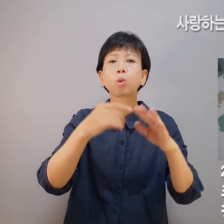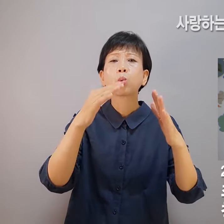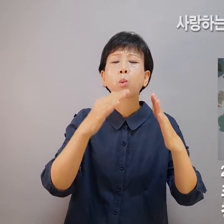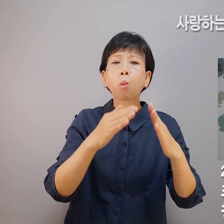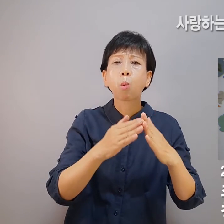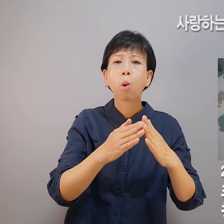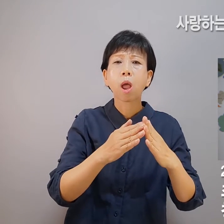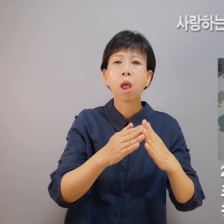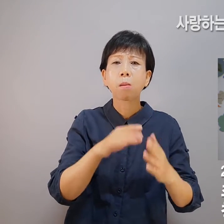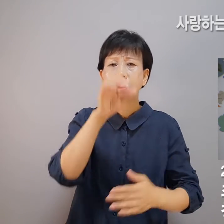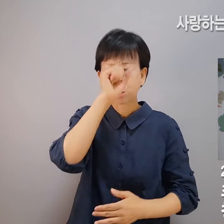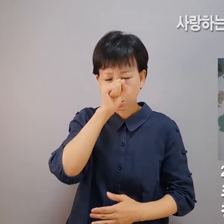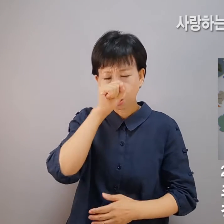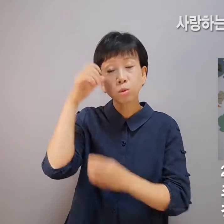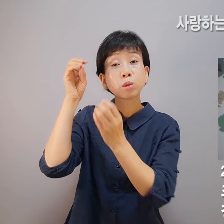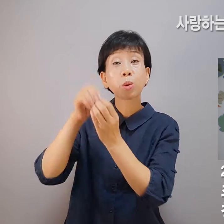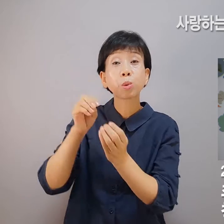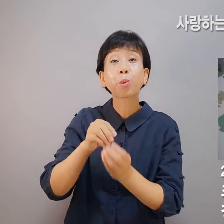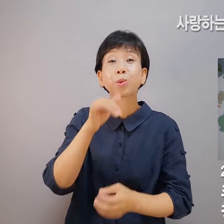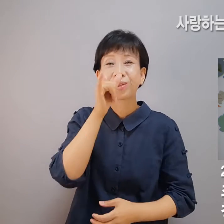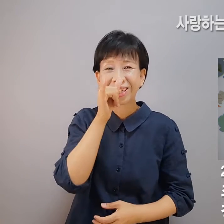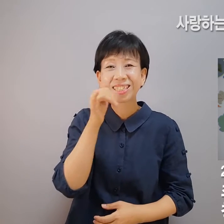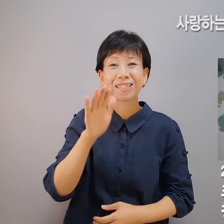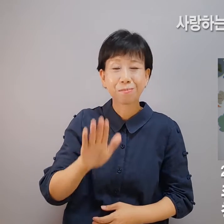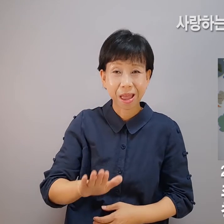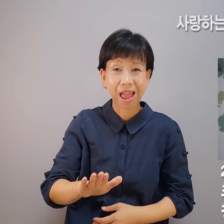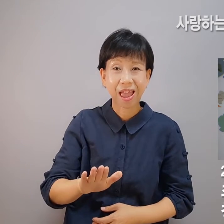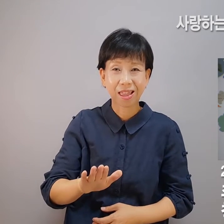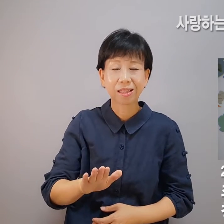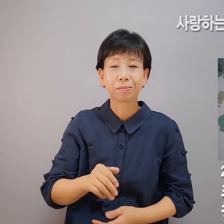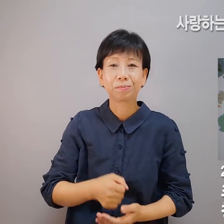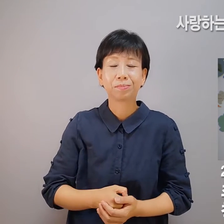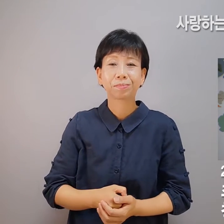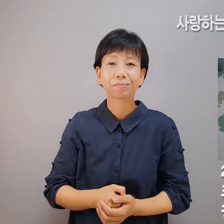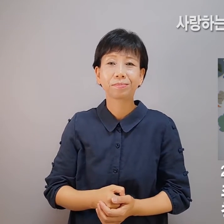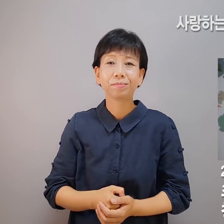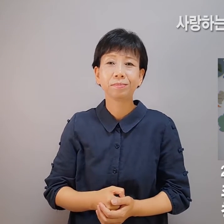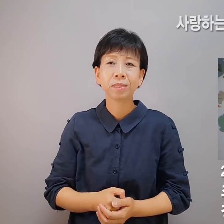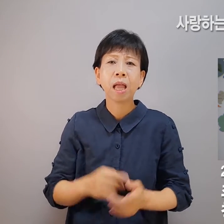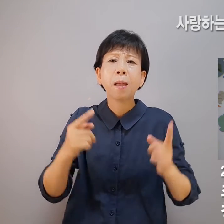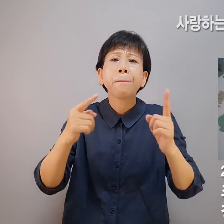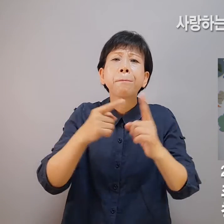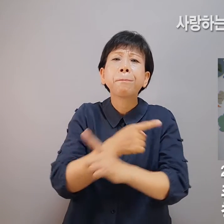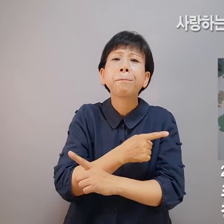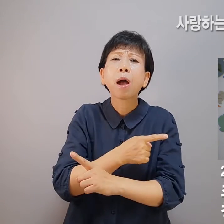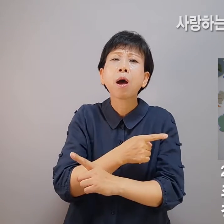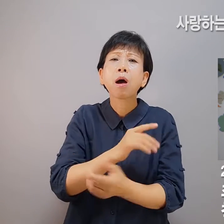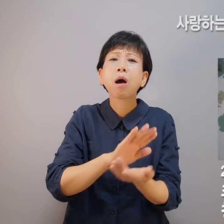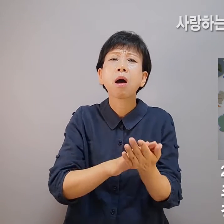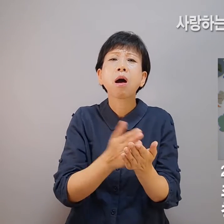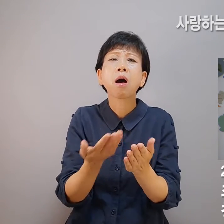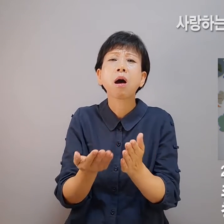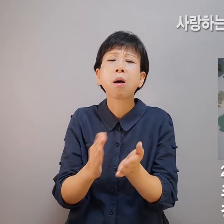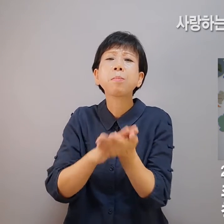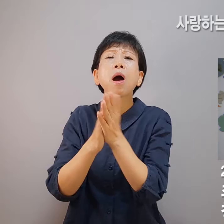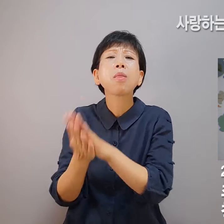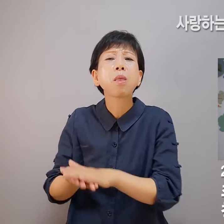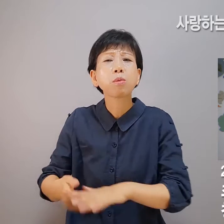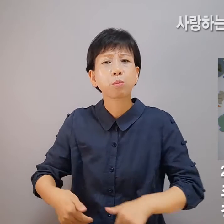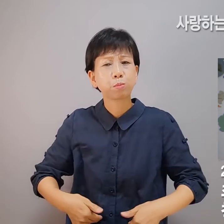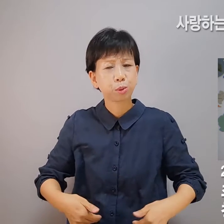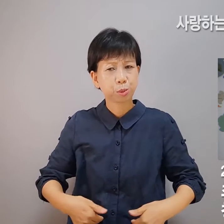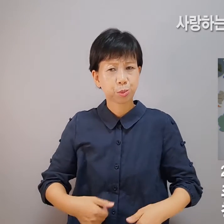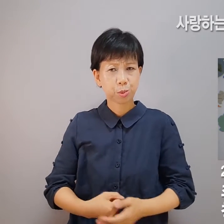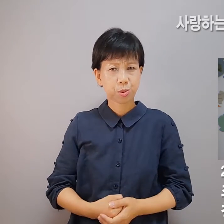좋은 전통들이 있습니다. 얼마든지 고수해야 돼요. 그러나 좀 바뀌어야 되는 부분들. 저 가운 잘 안 입잖아요. 그렇죠?